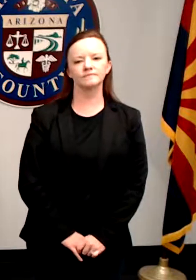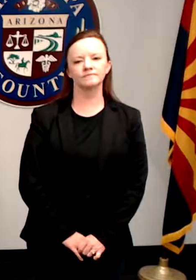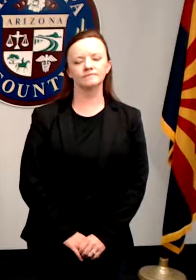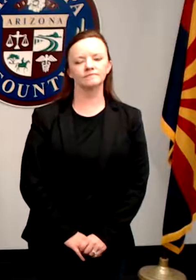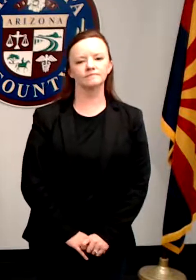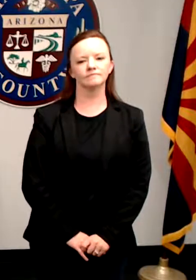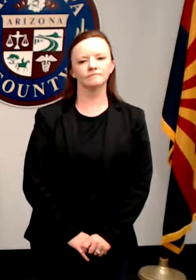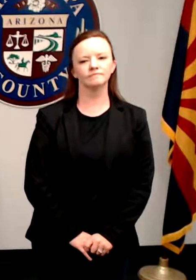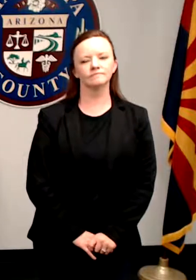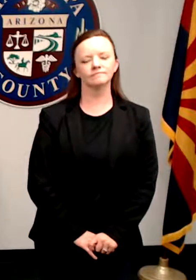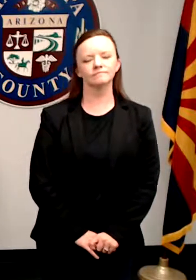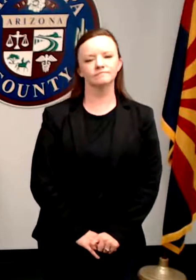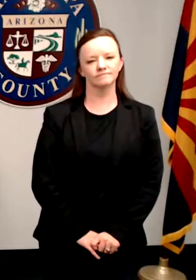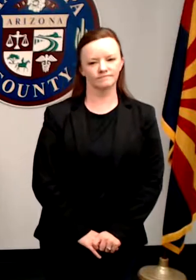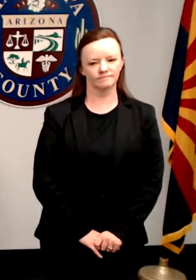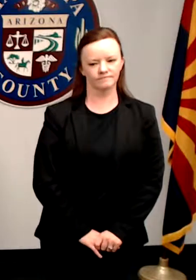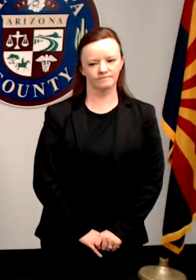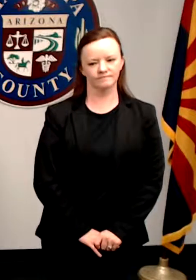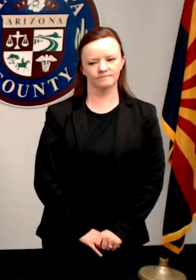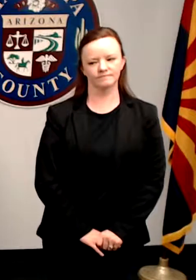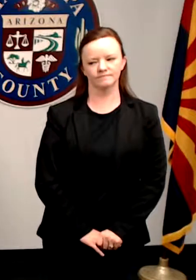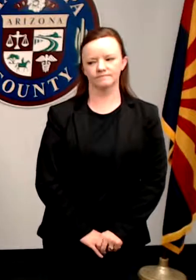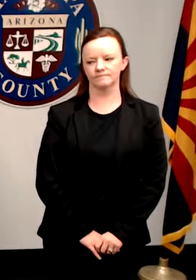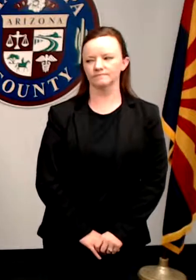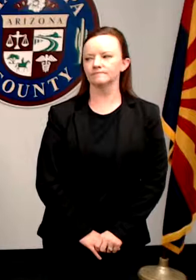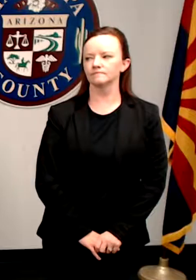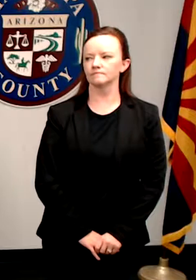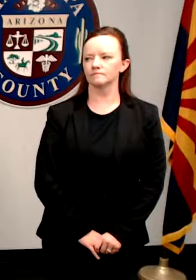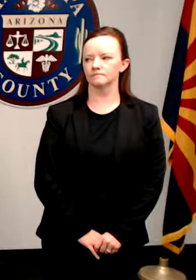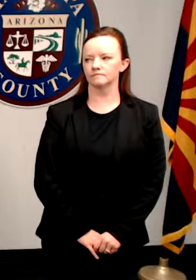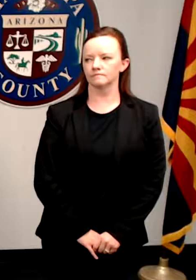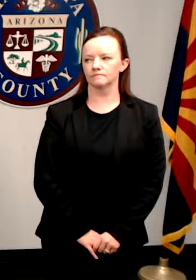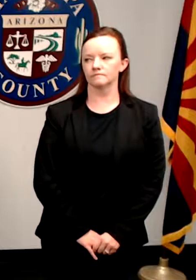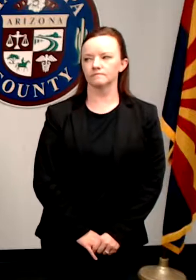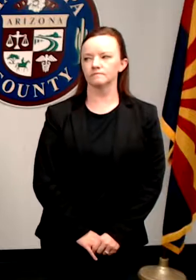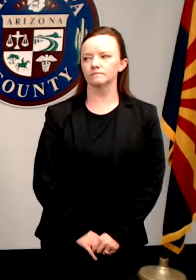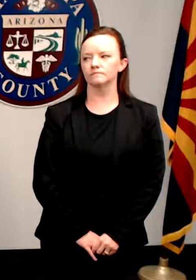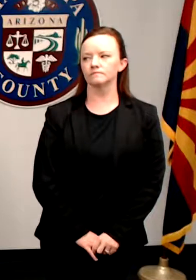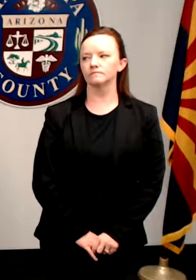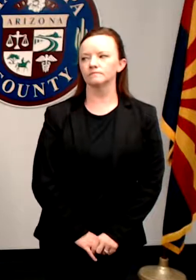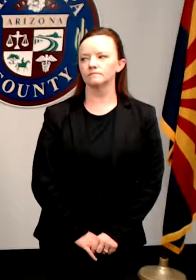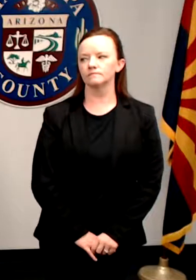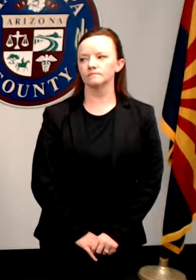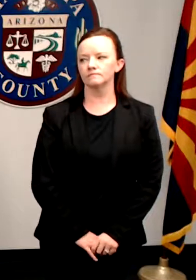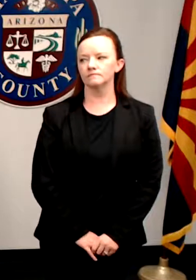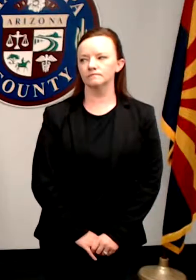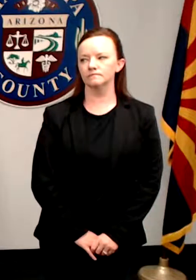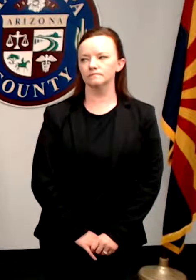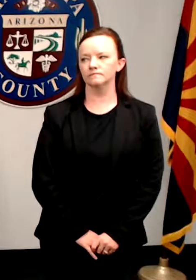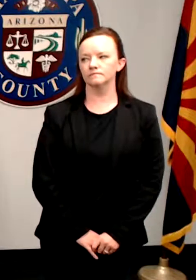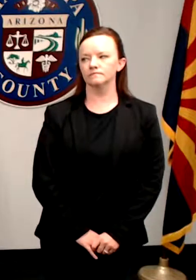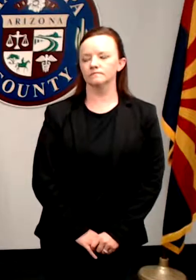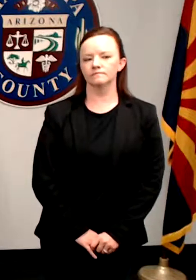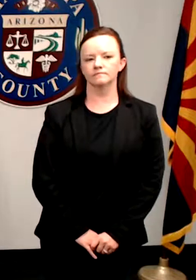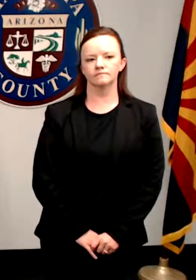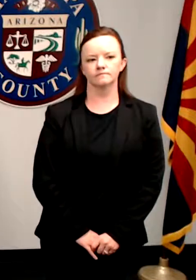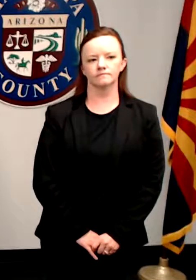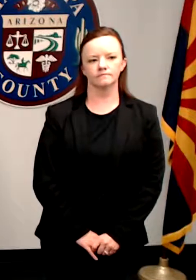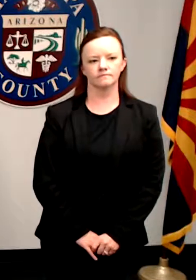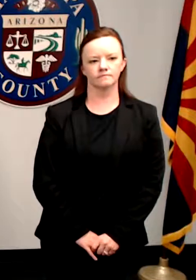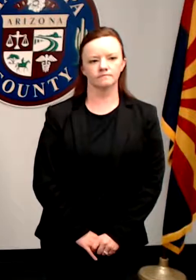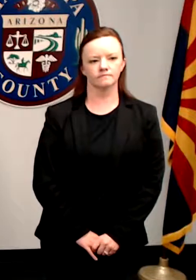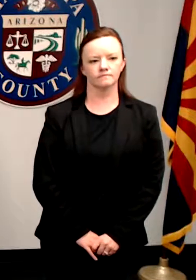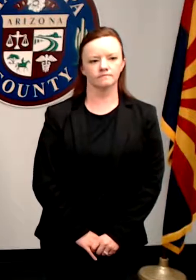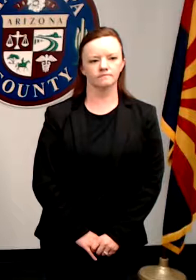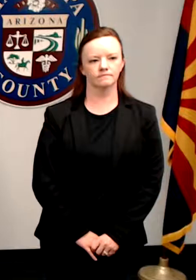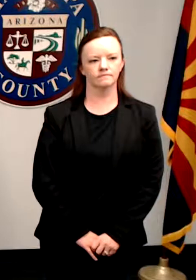Ellos son los que se han encargado de hacer estas pruebas masivas que iniciarán mañana, y la gente puede llamar a un teléfono para verificar